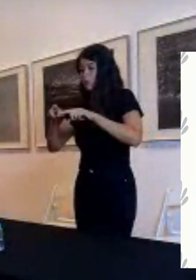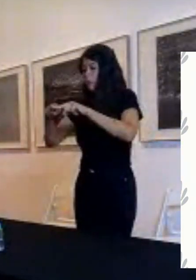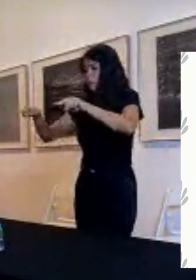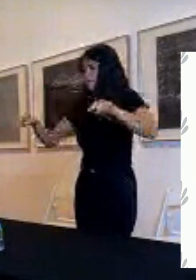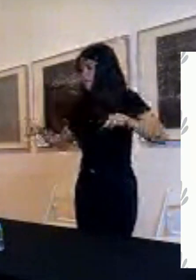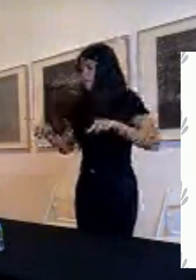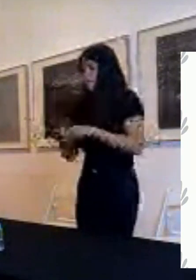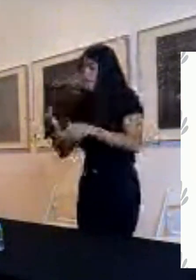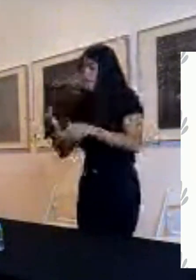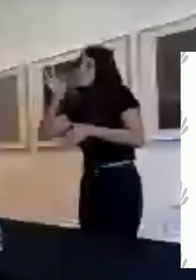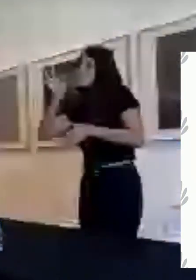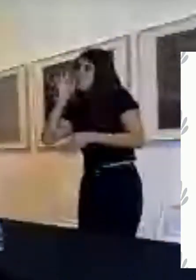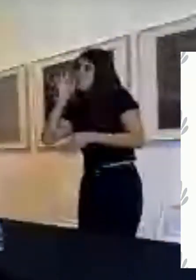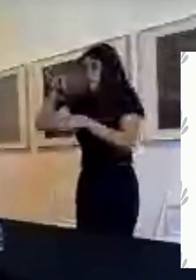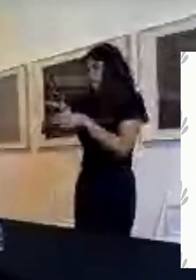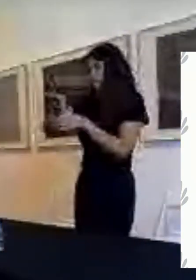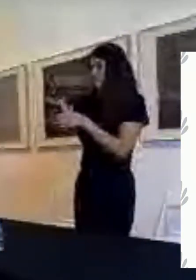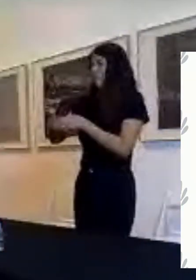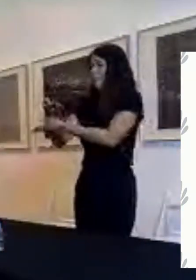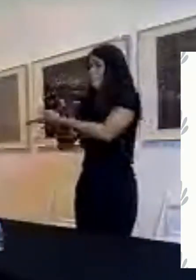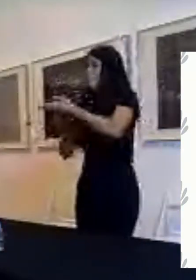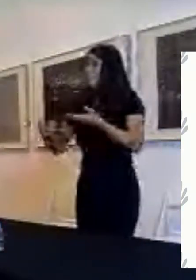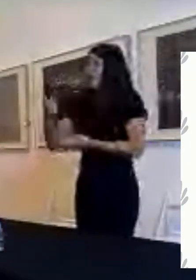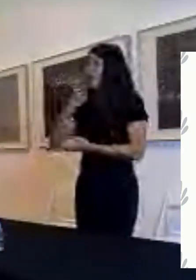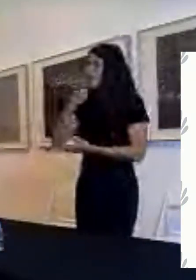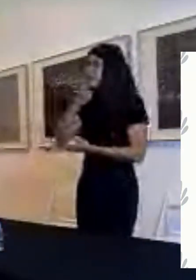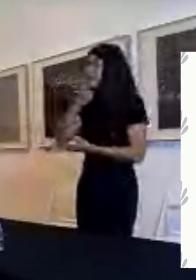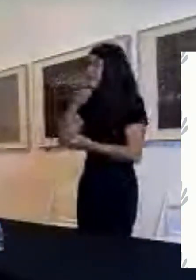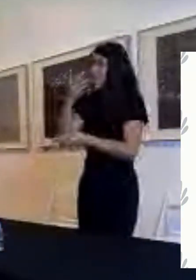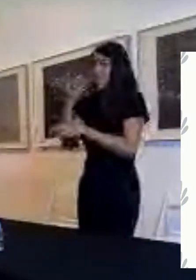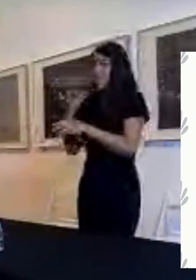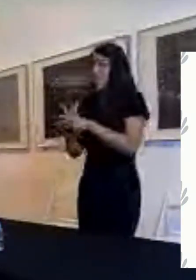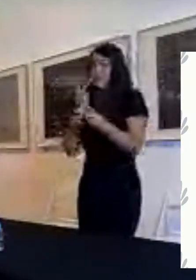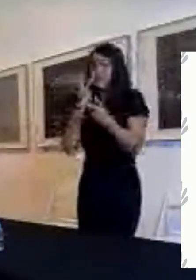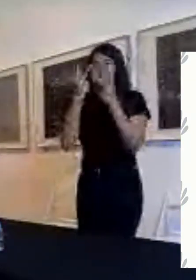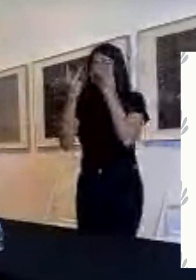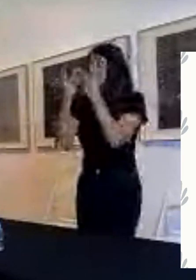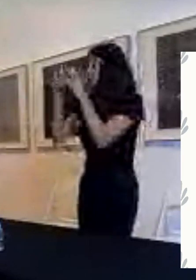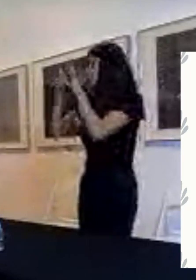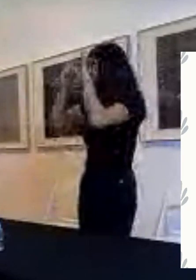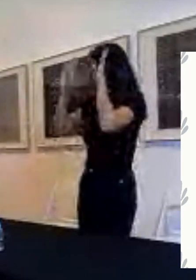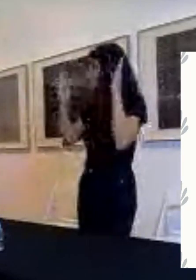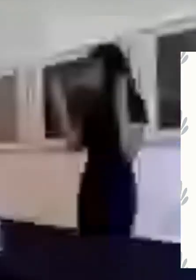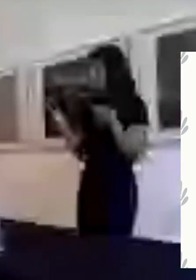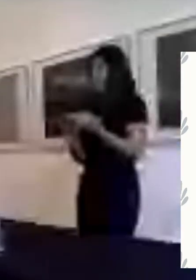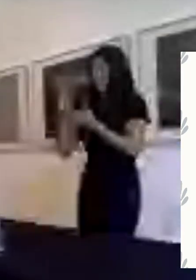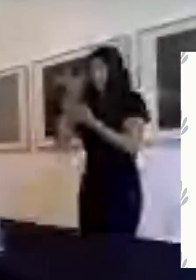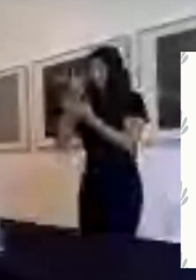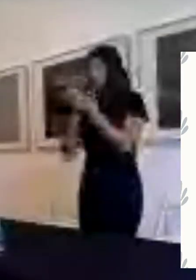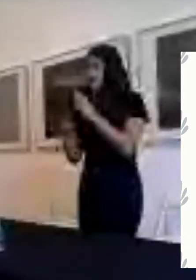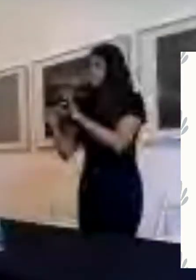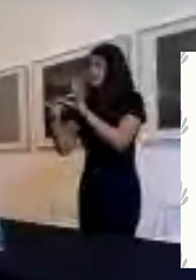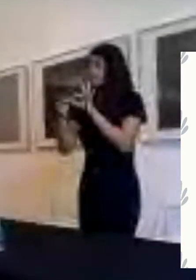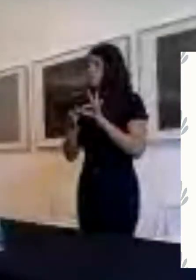una mesa, un té, un café, a unas galletas, rodeados de obras de arte, vinculándonos con el arte, con